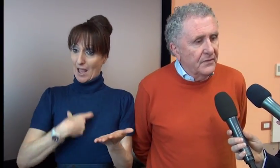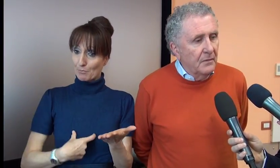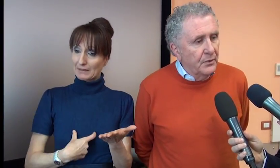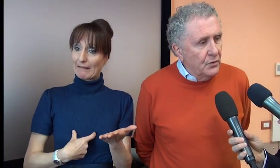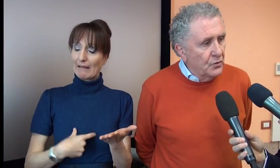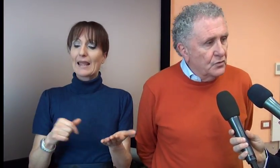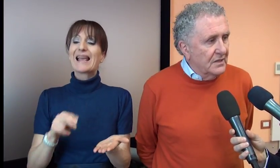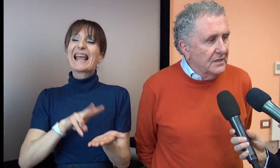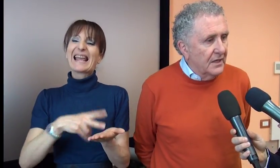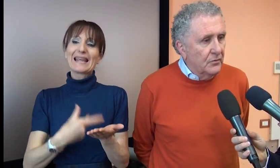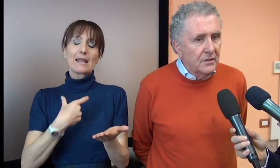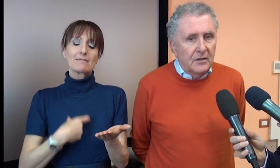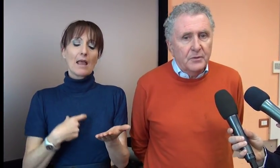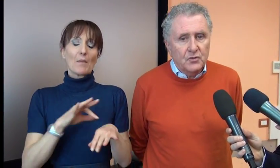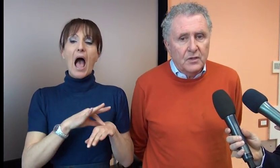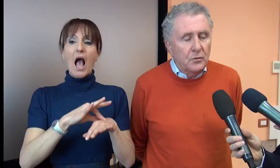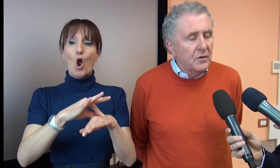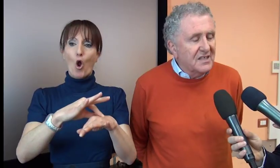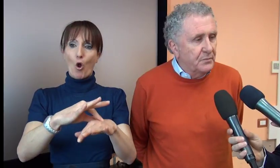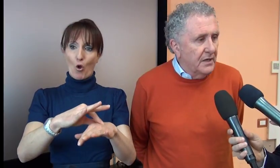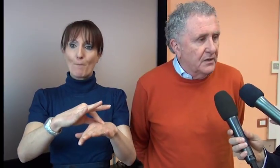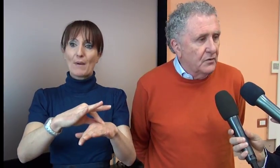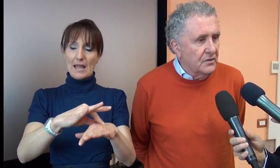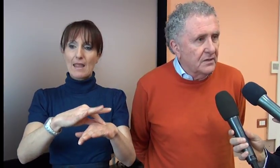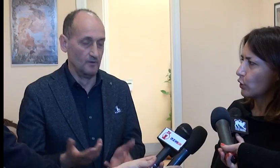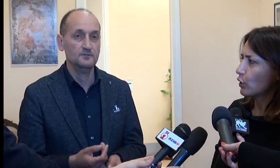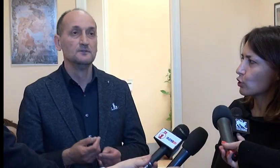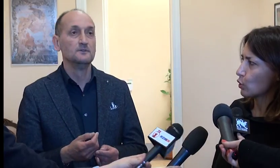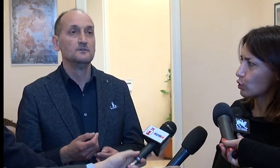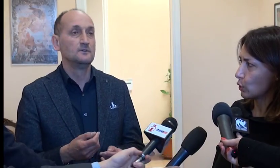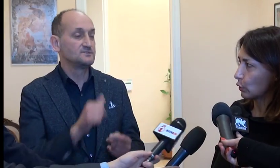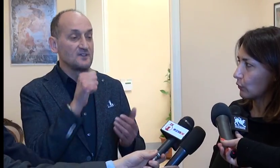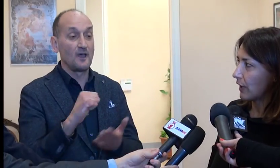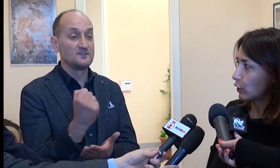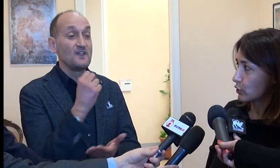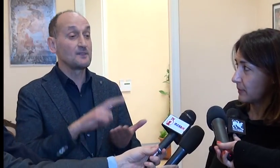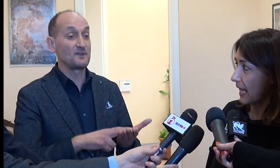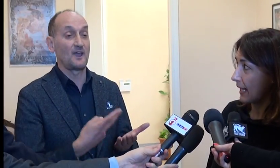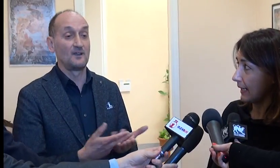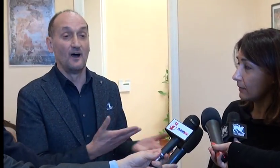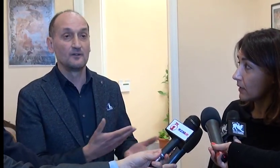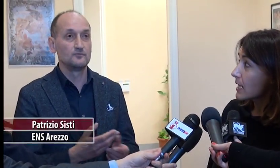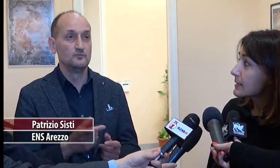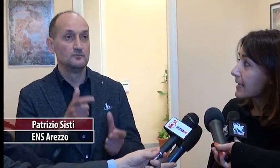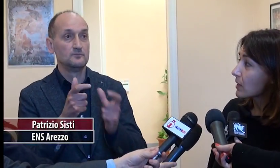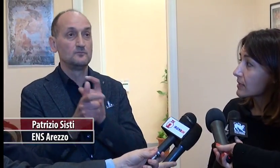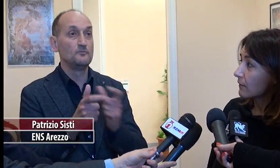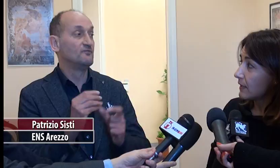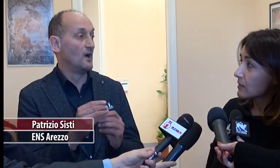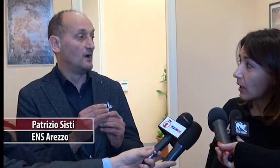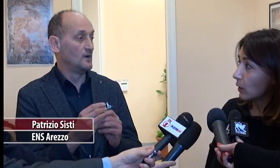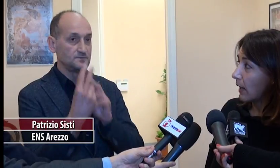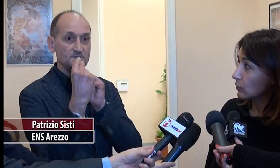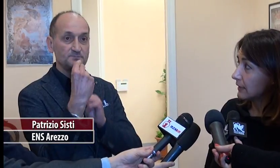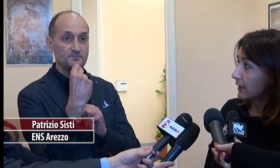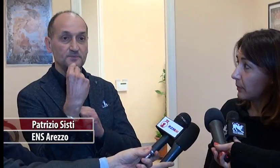accompagnato nel percorso sanitario da una persona che comunque gli spiega le cose. Io che sono sordo vado in ospedale senza un